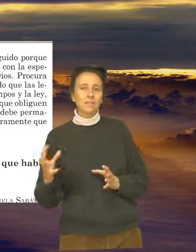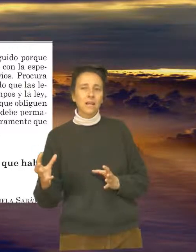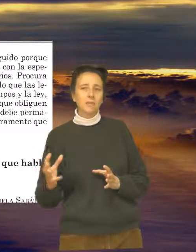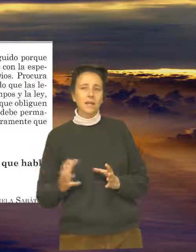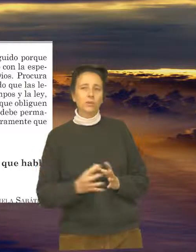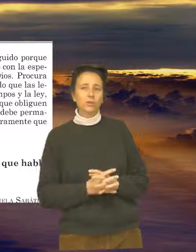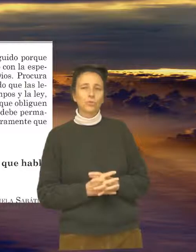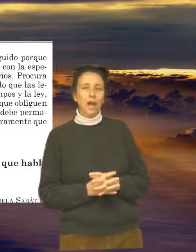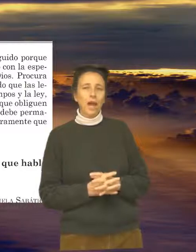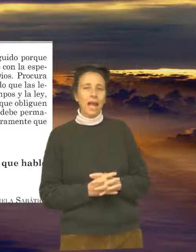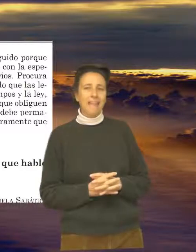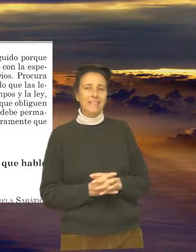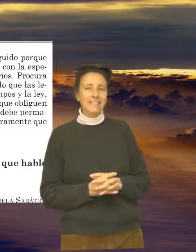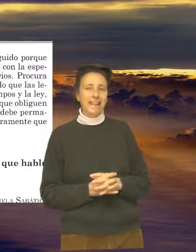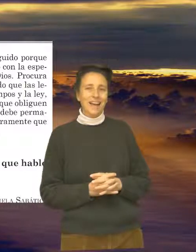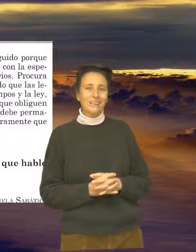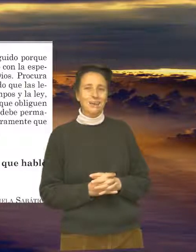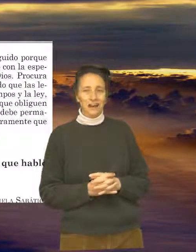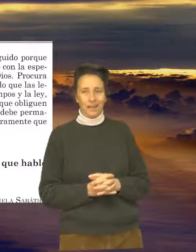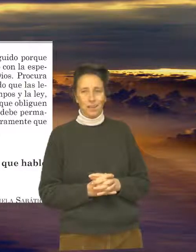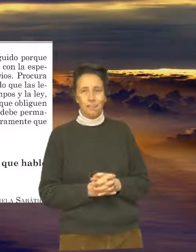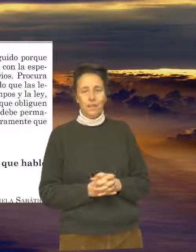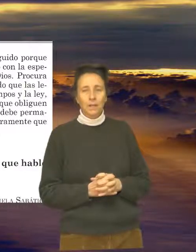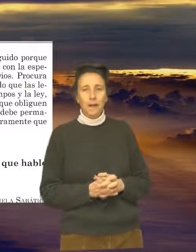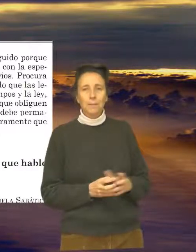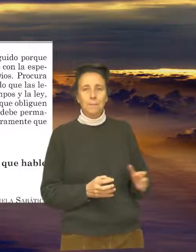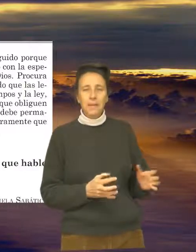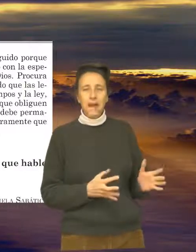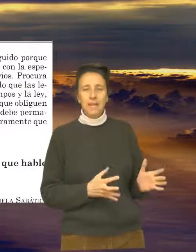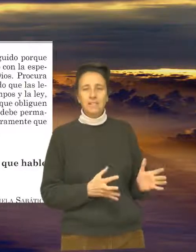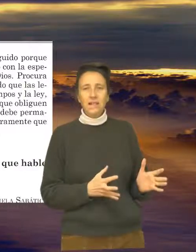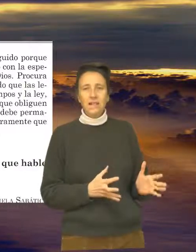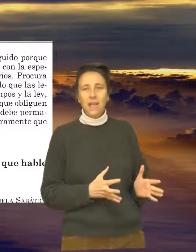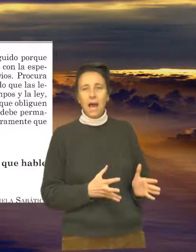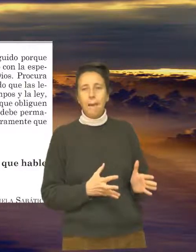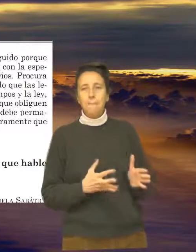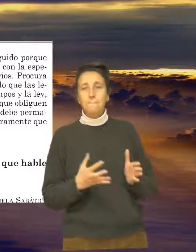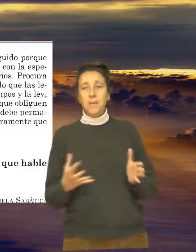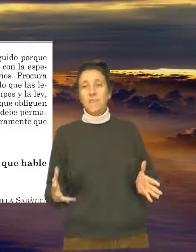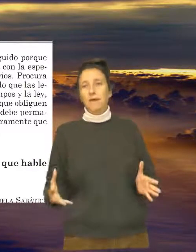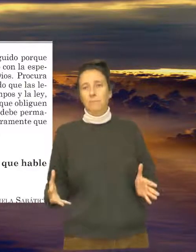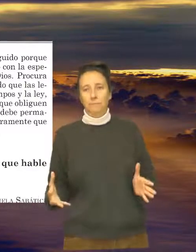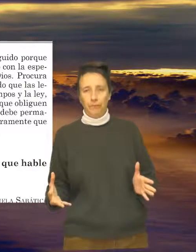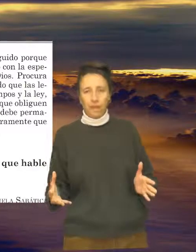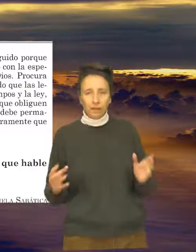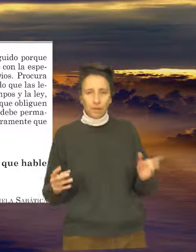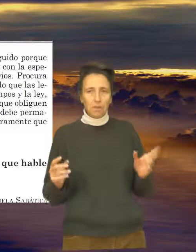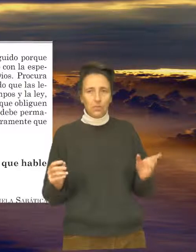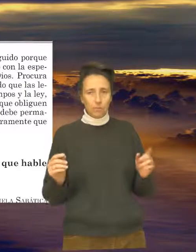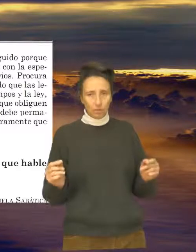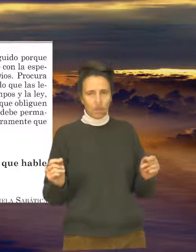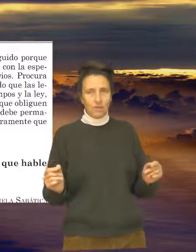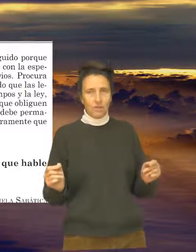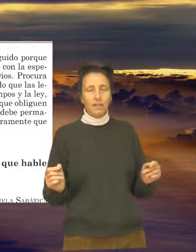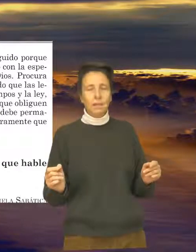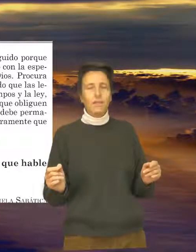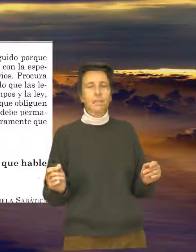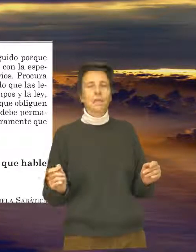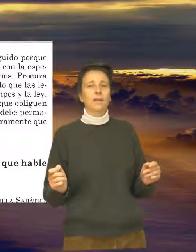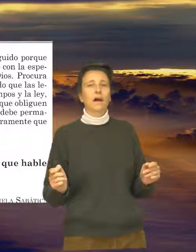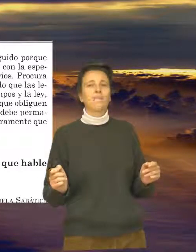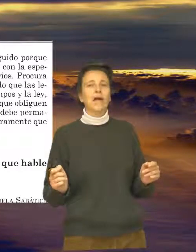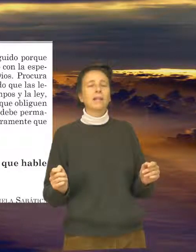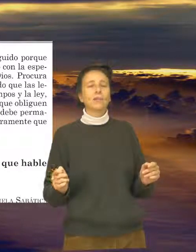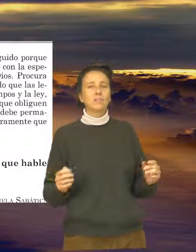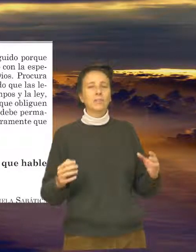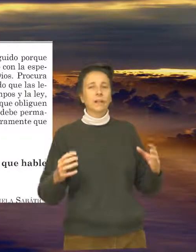imparte tres elementos a esta imagen. La primera es que le da vida, en términos